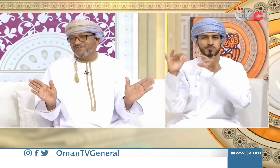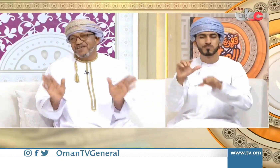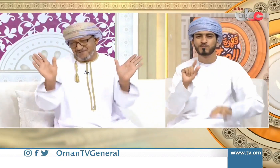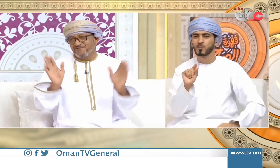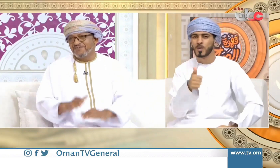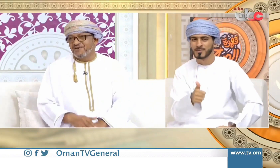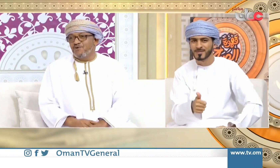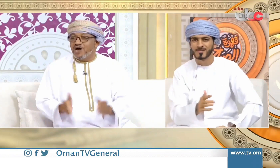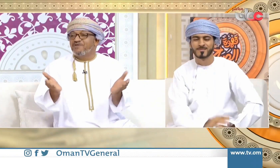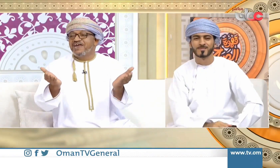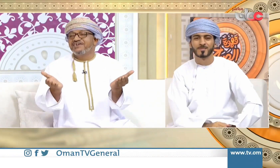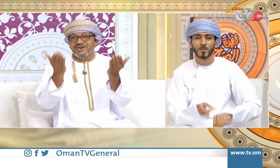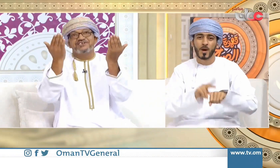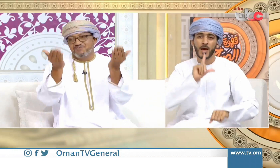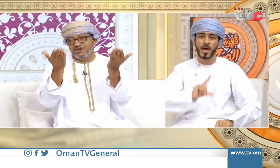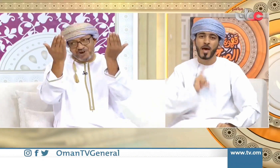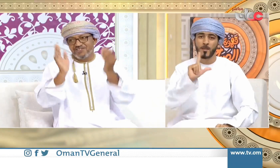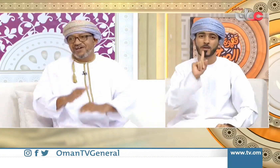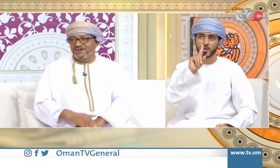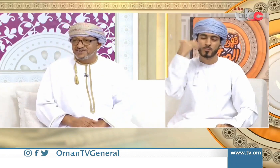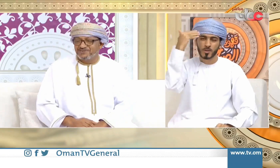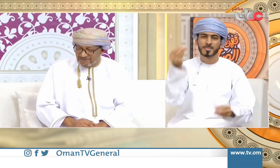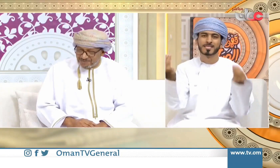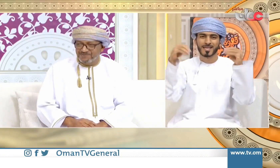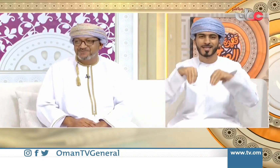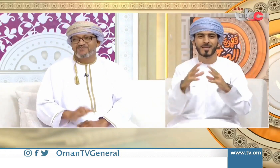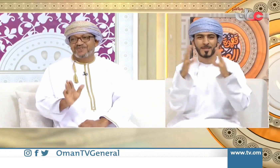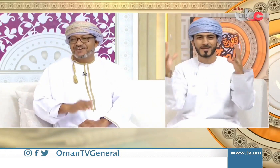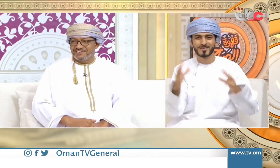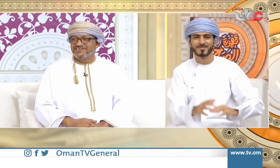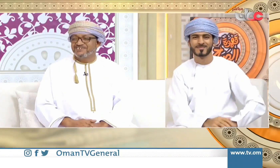معنا، وأتمنى أن نجح للجميع إن شاء الله